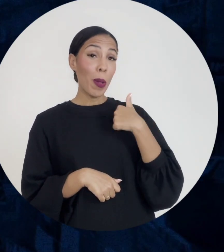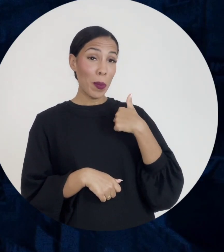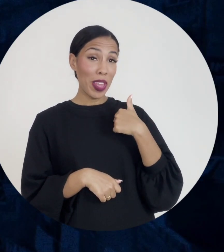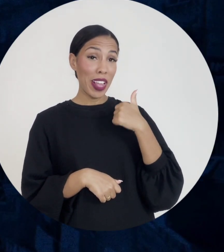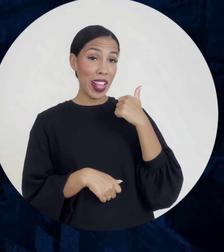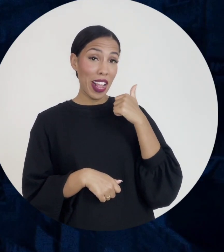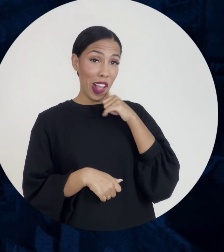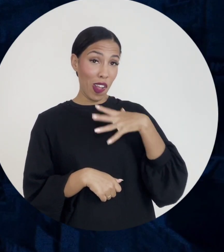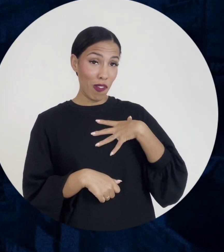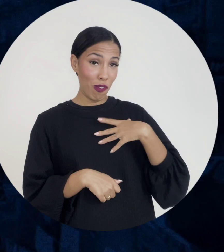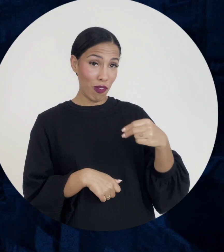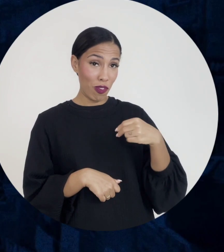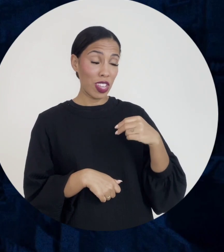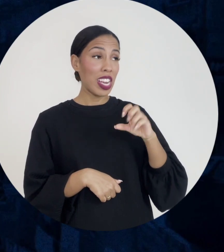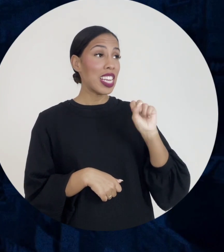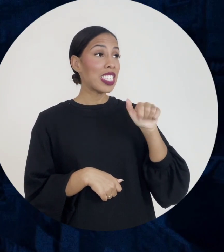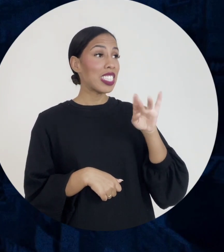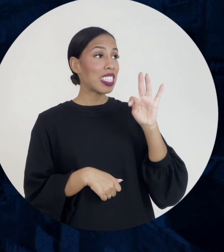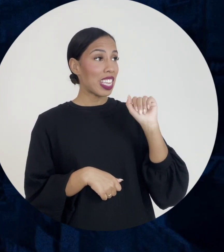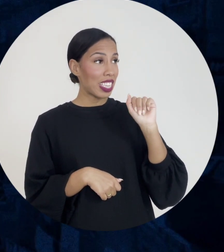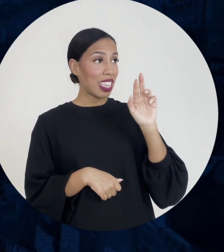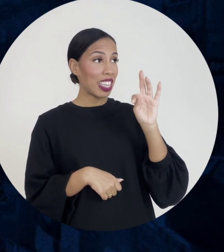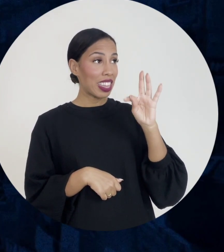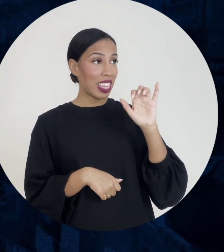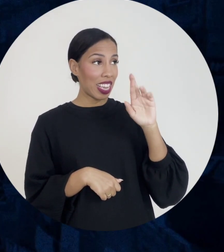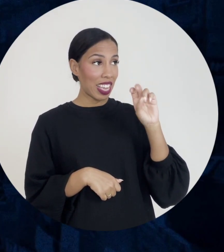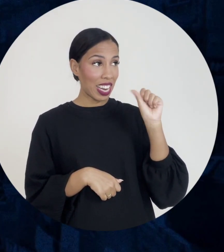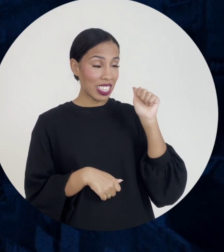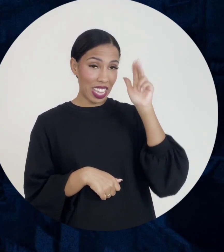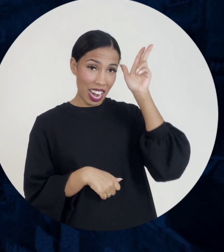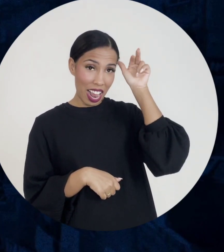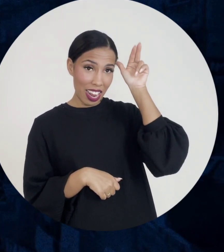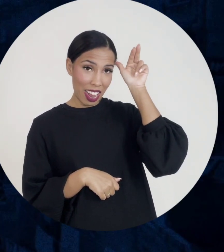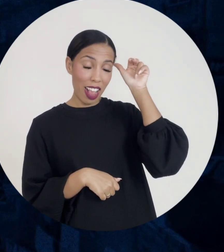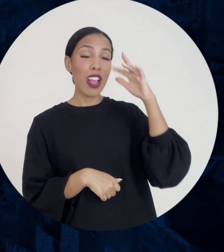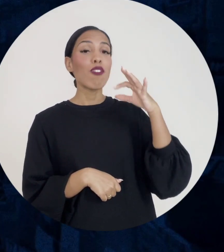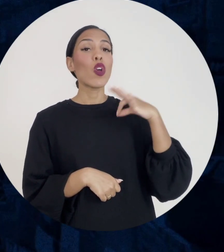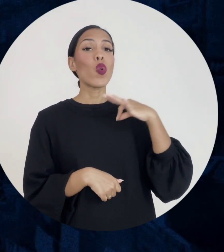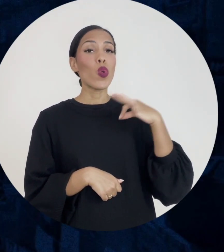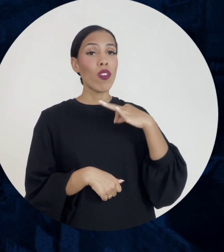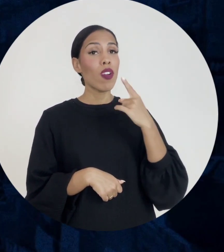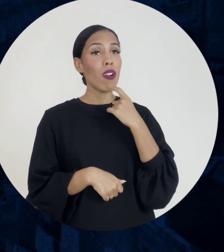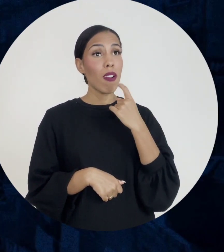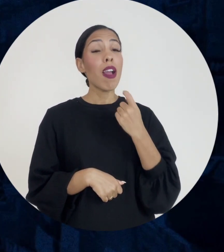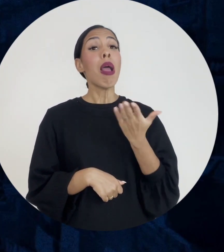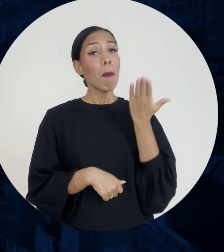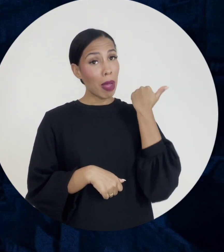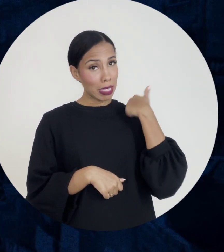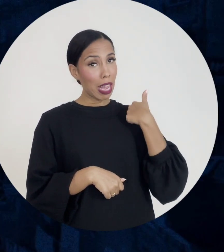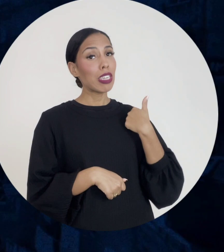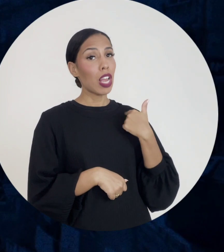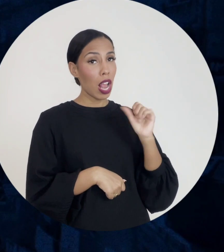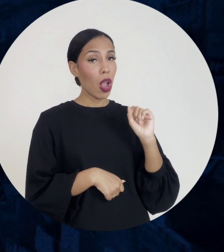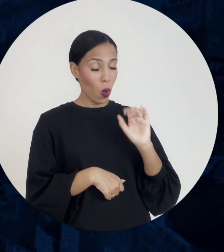Santa Terezinha na Gávea, uniforme vermelhinho, né? Eu, quando criança, estudei